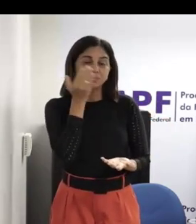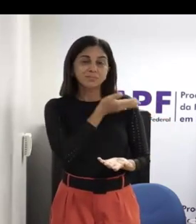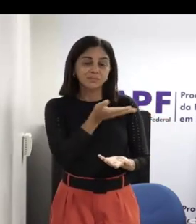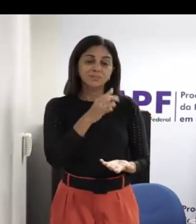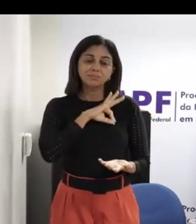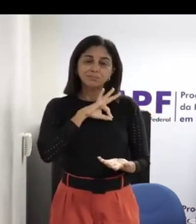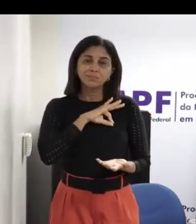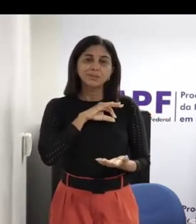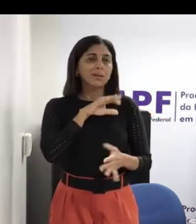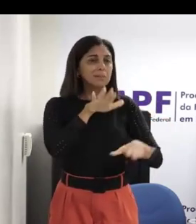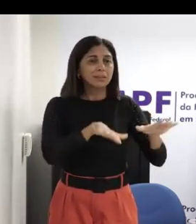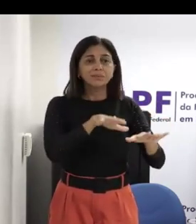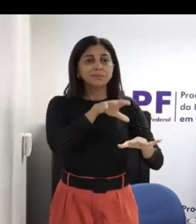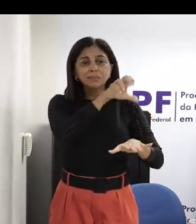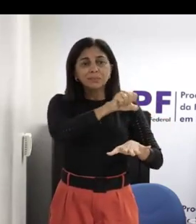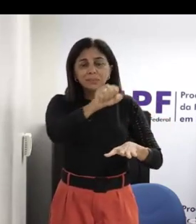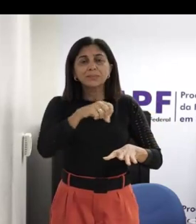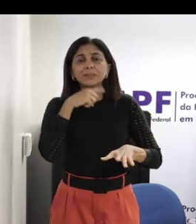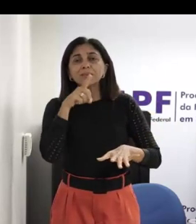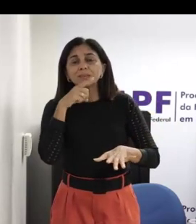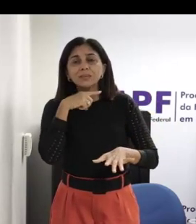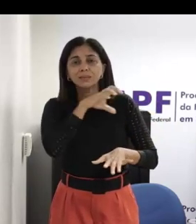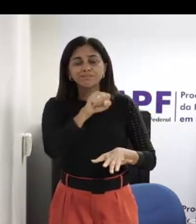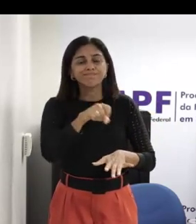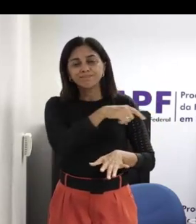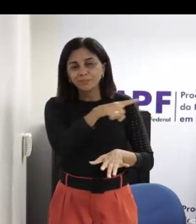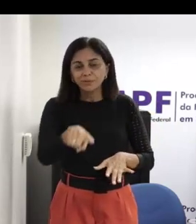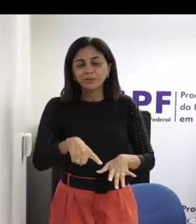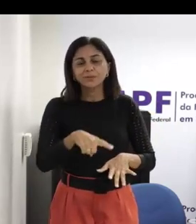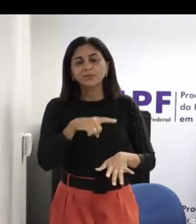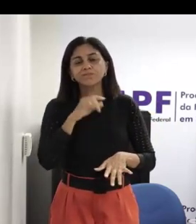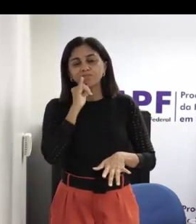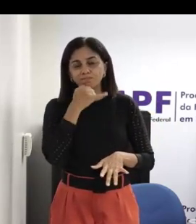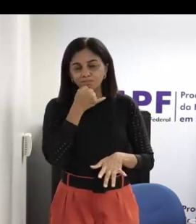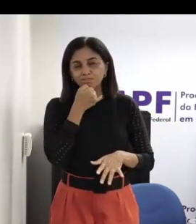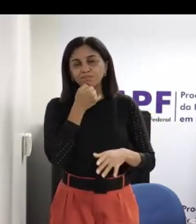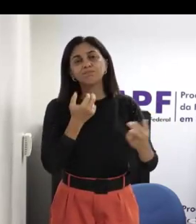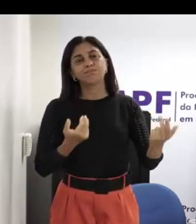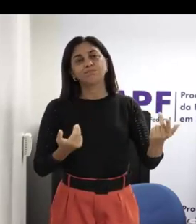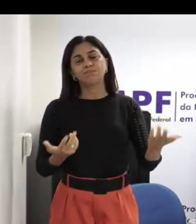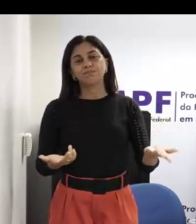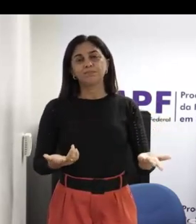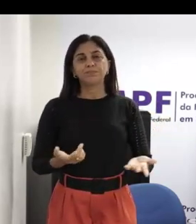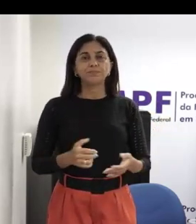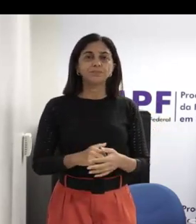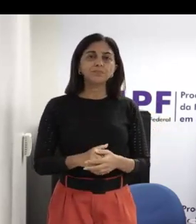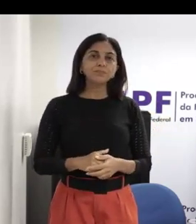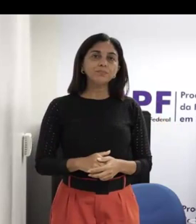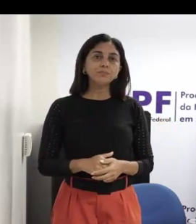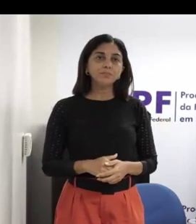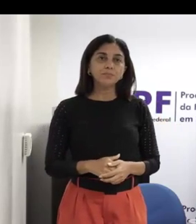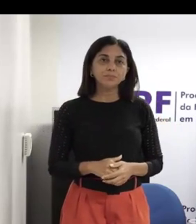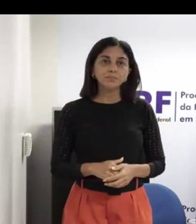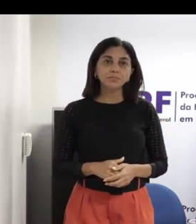que que não dá certo dói muito na gente é um sofrimento pra gente e quanto mais articulação mais